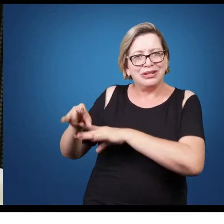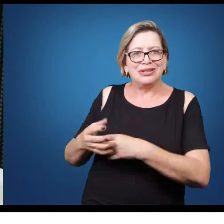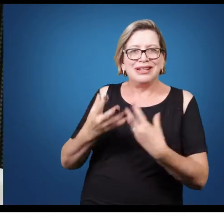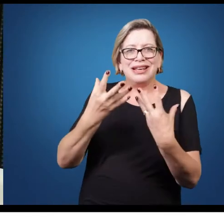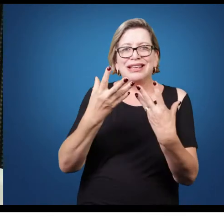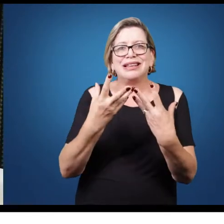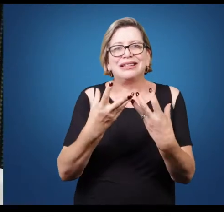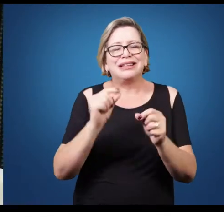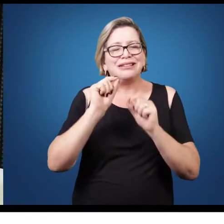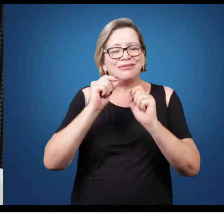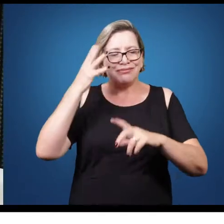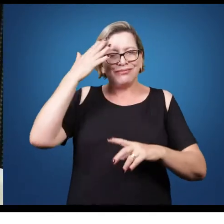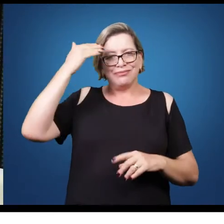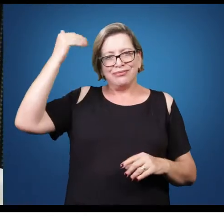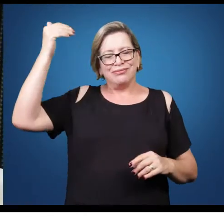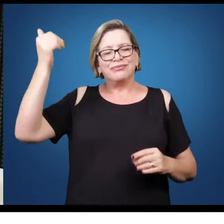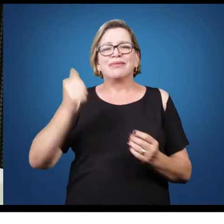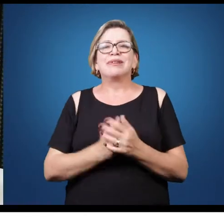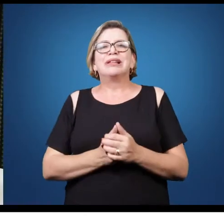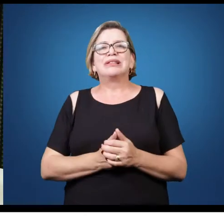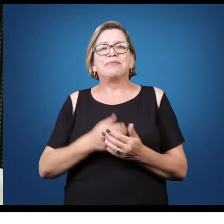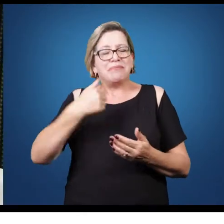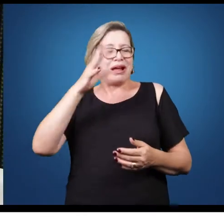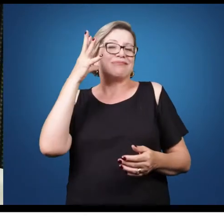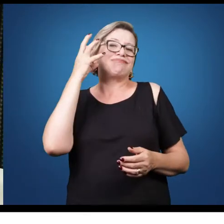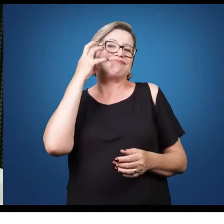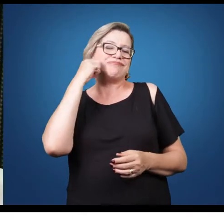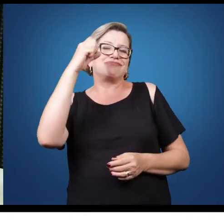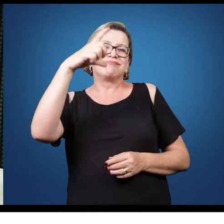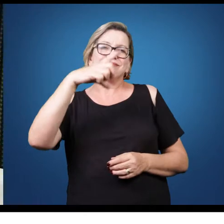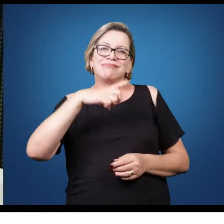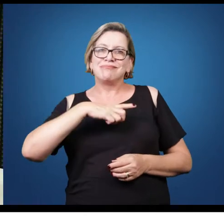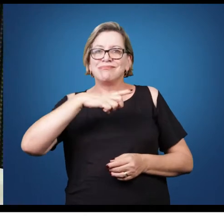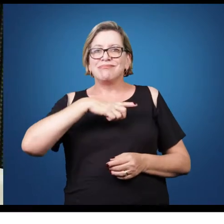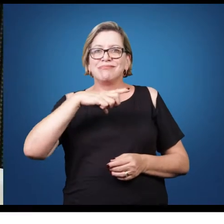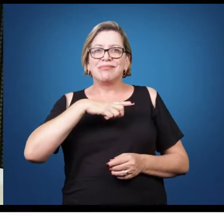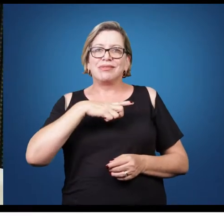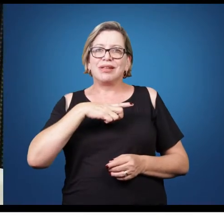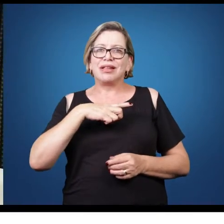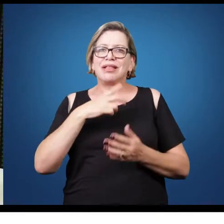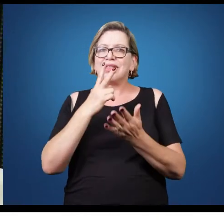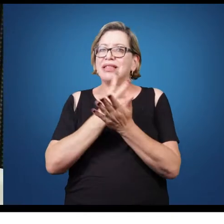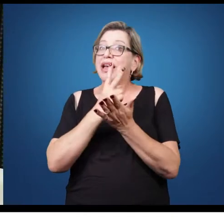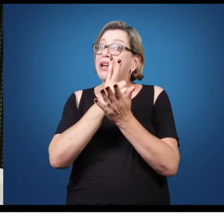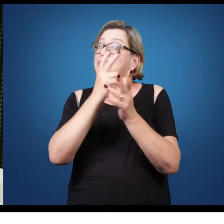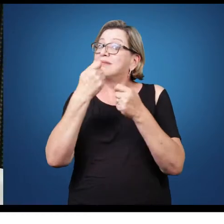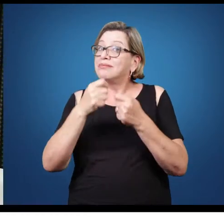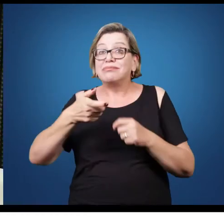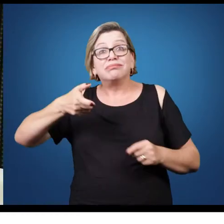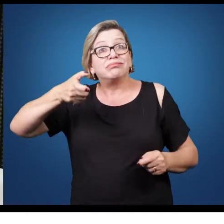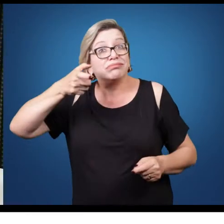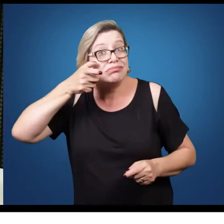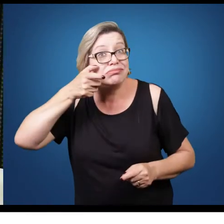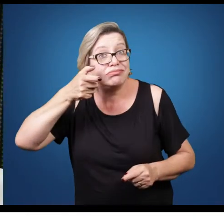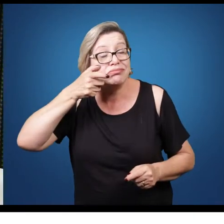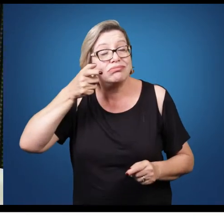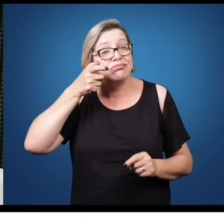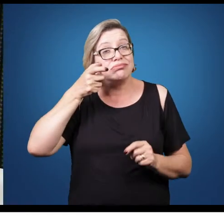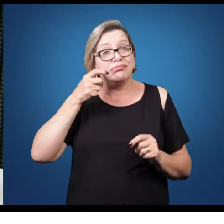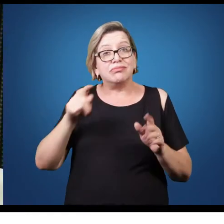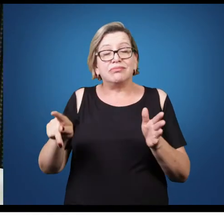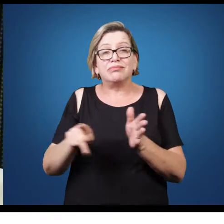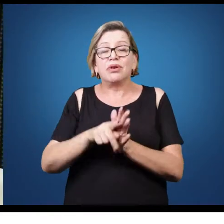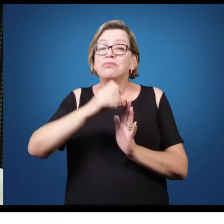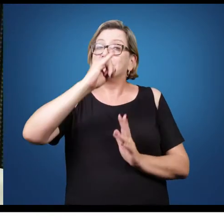no campo maior em cima desse b então é algo que tem quem tem que observar em relação a toda essa questão da